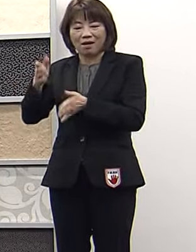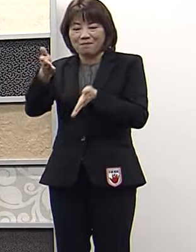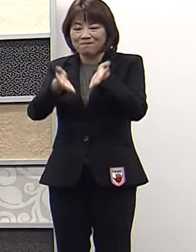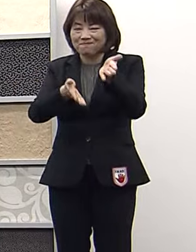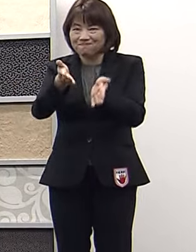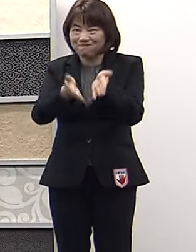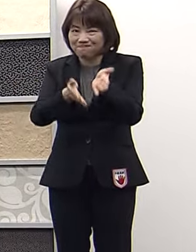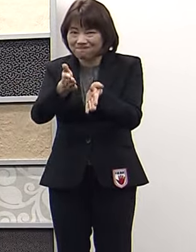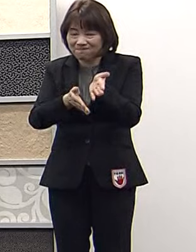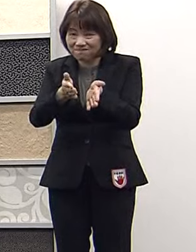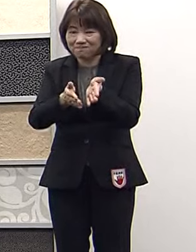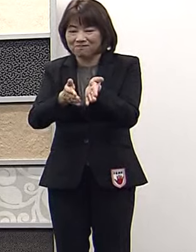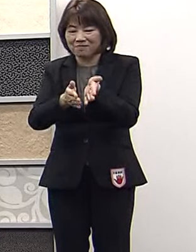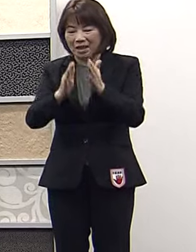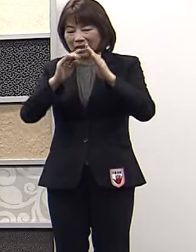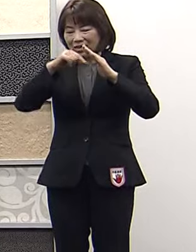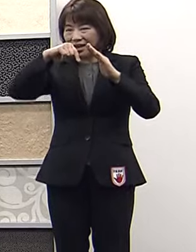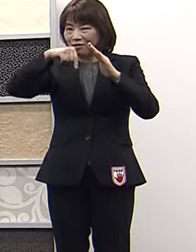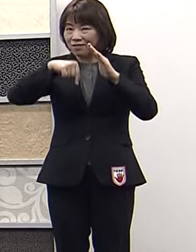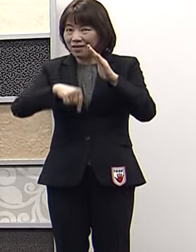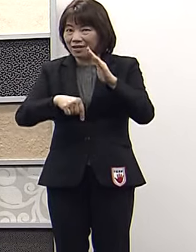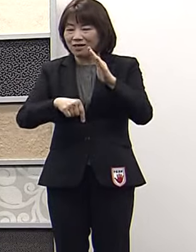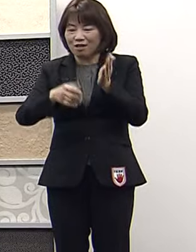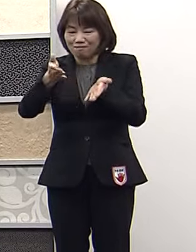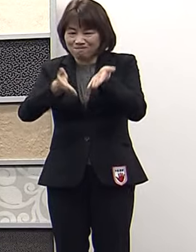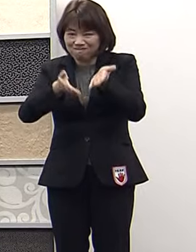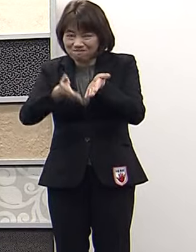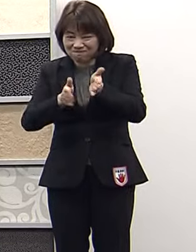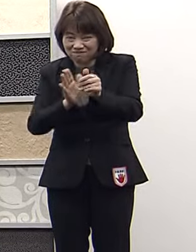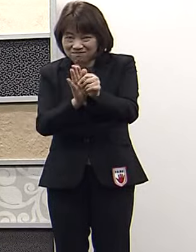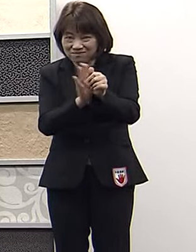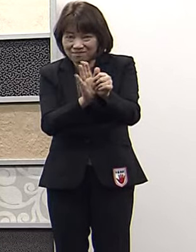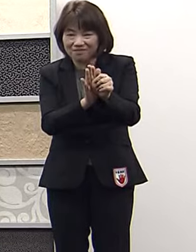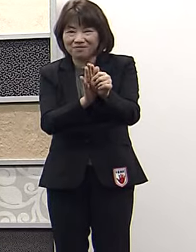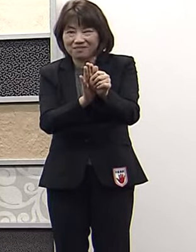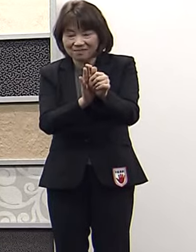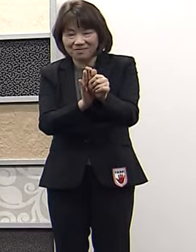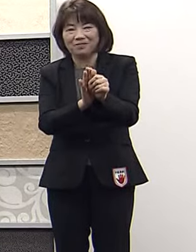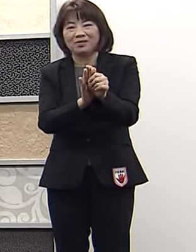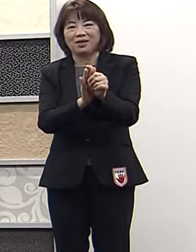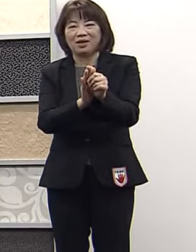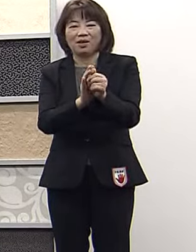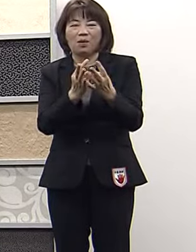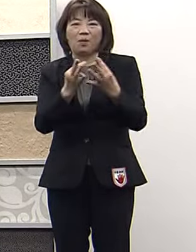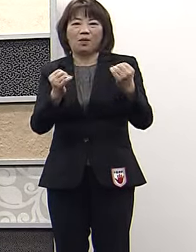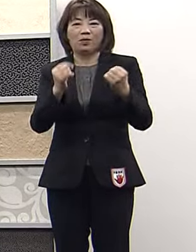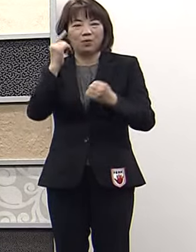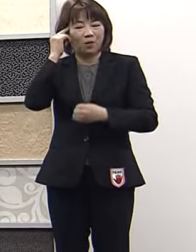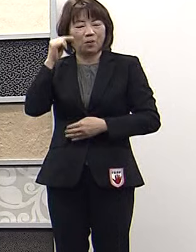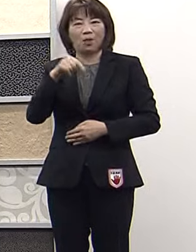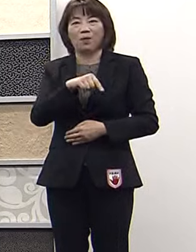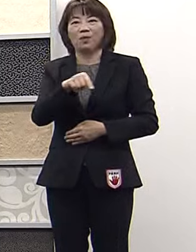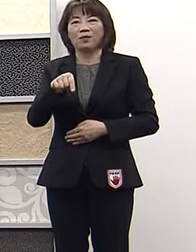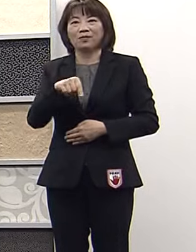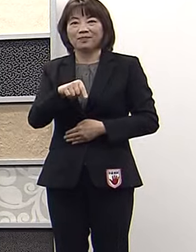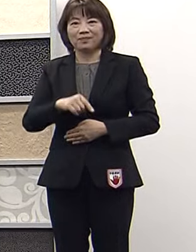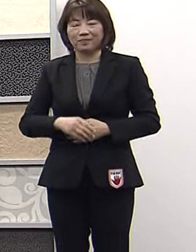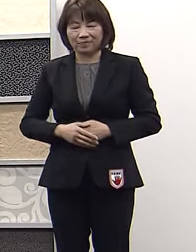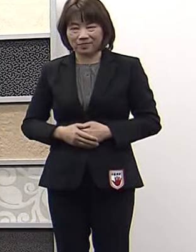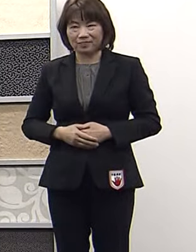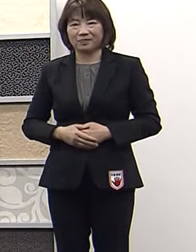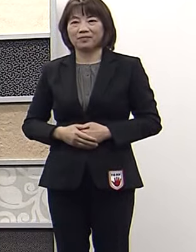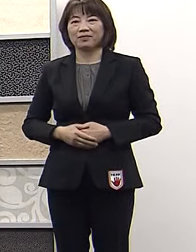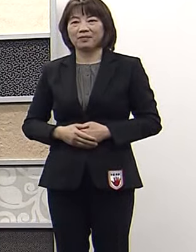その在宅の方が多いではないかと思いますが、そういう意味ではその、何ですよ、